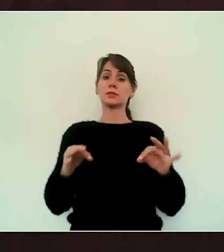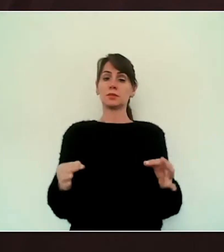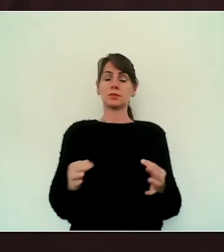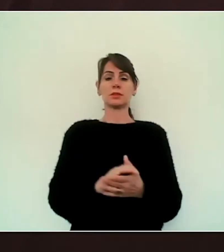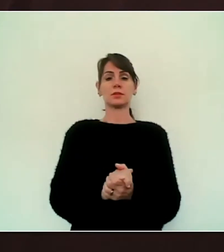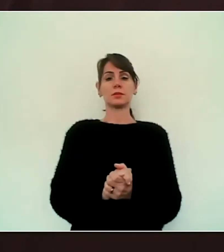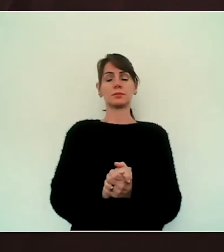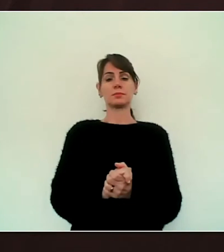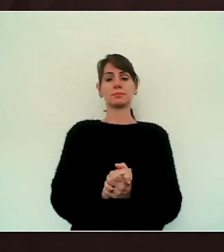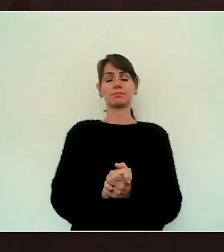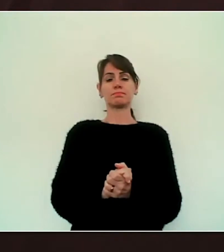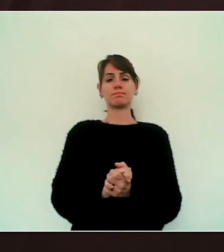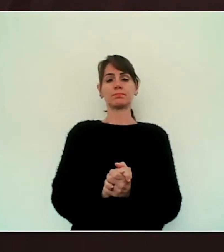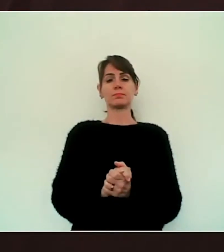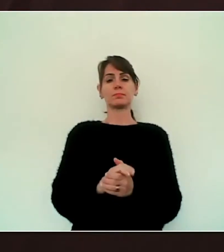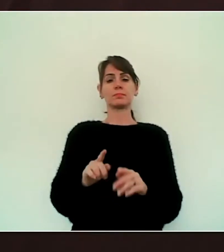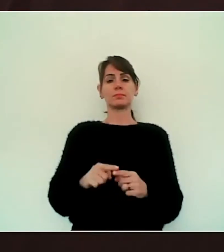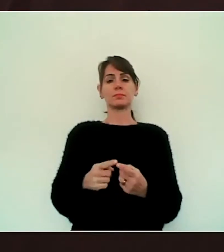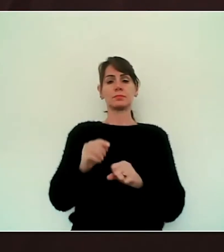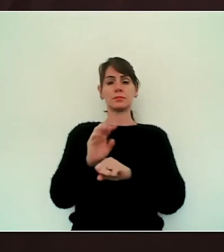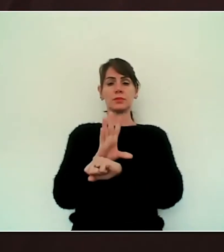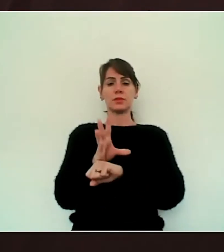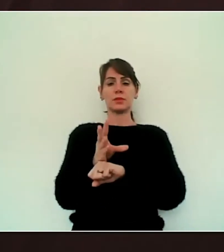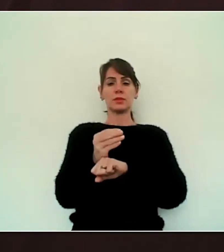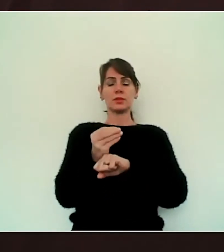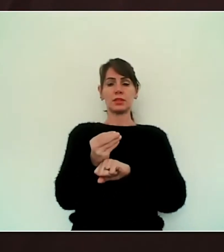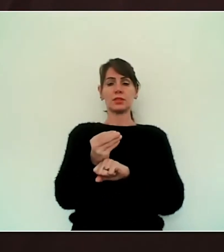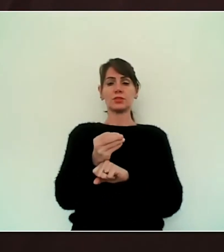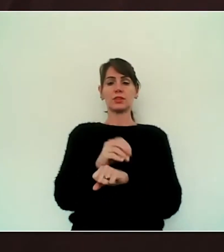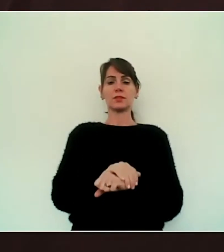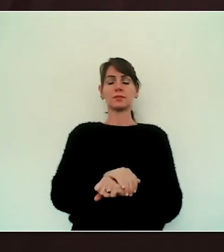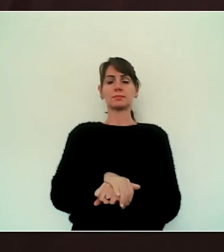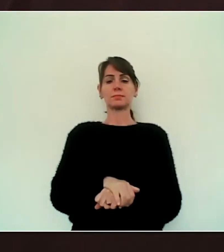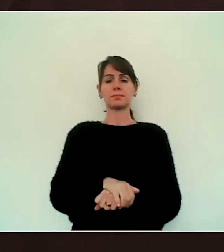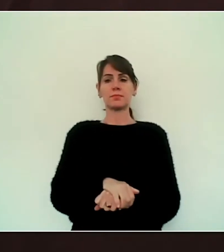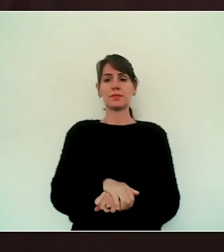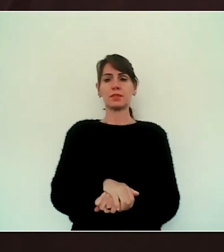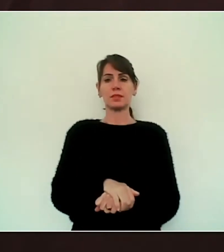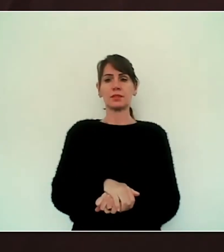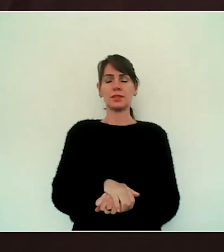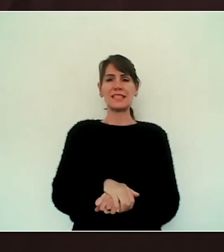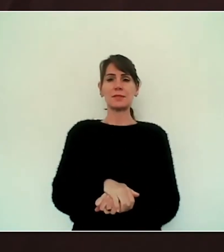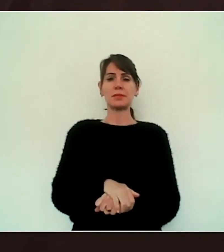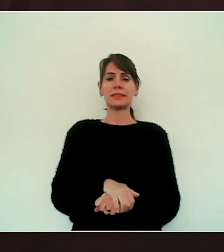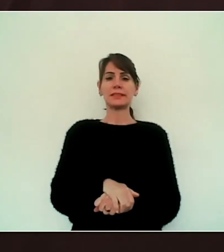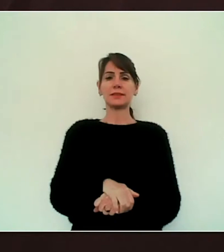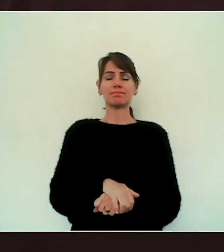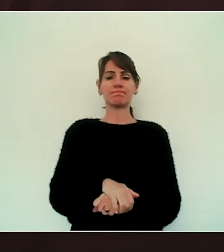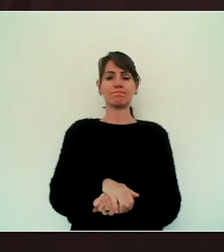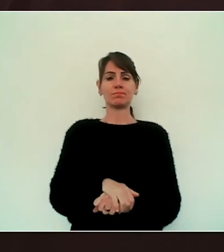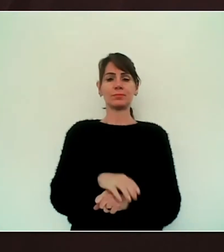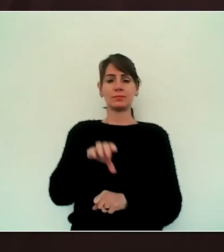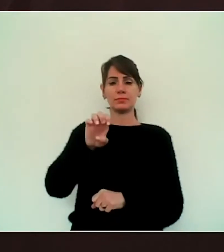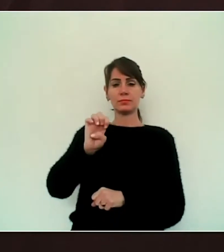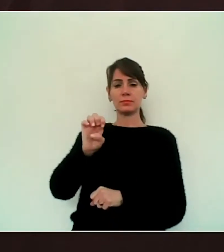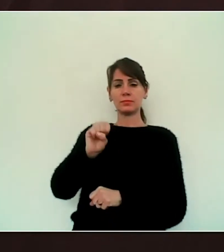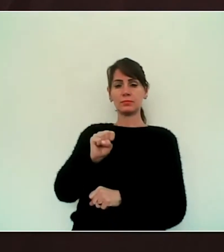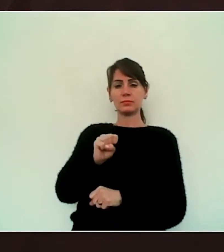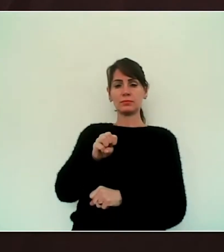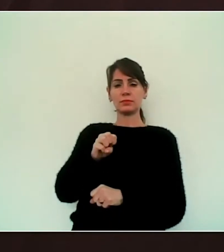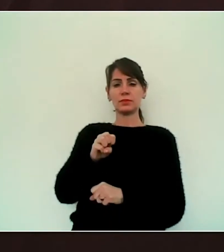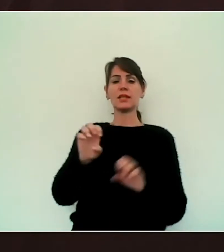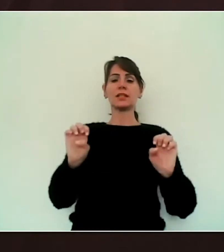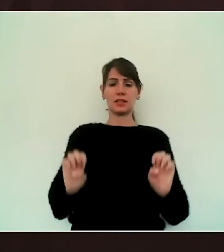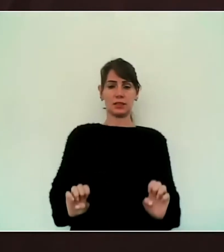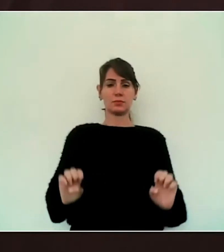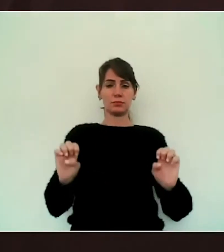Esmirna brotou o seu ensinamento, e em Pérgamo já se sustentava o ensinamento, que se